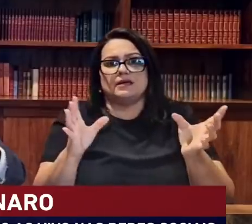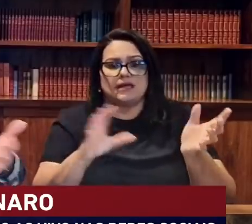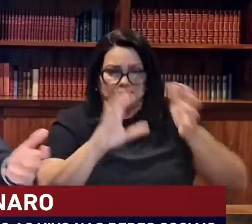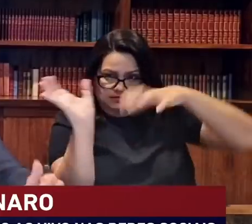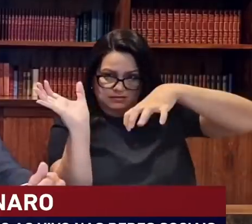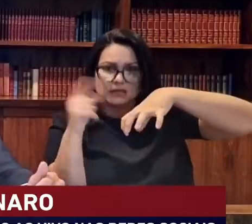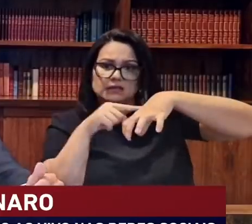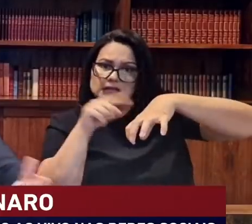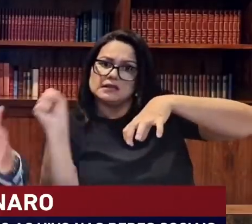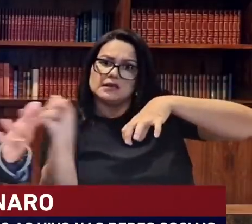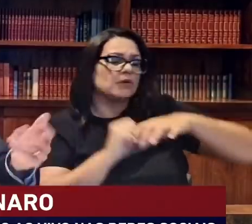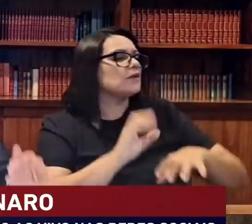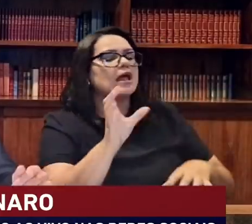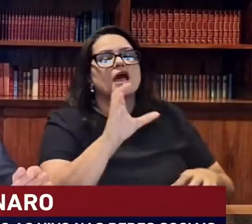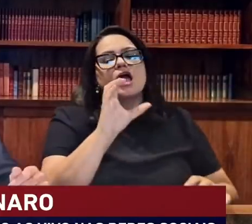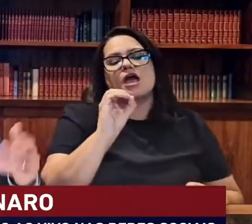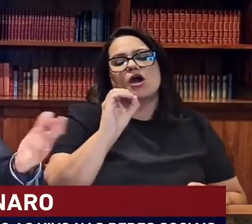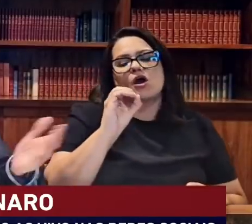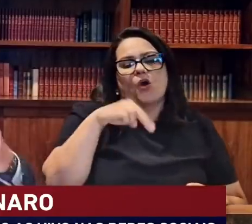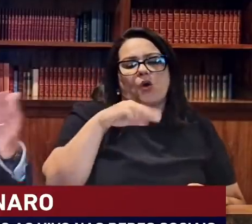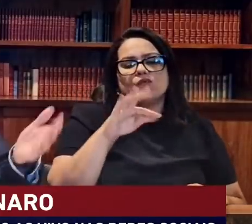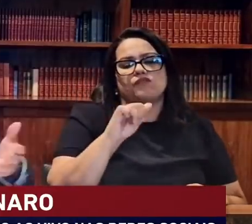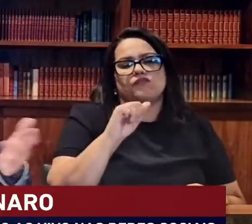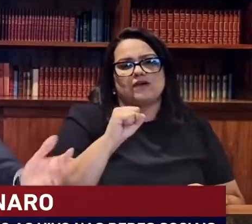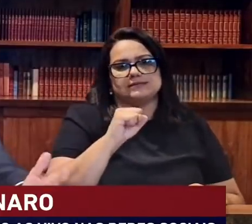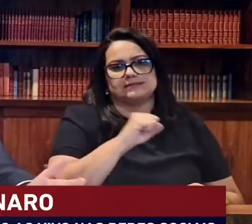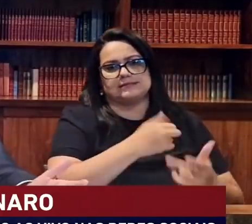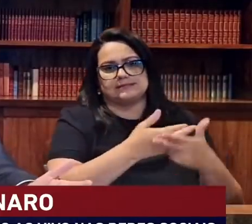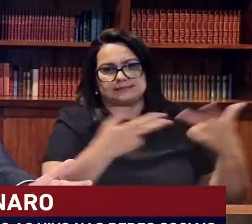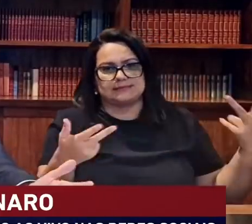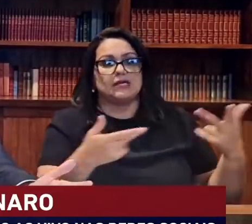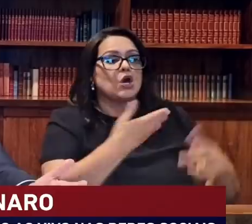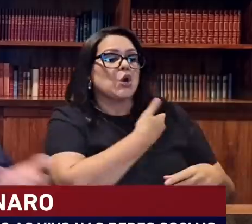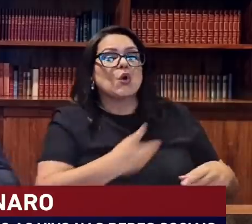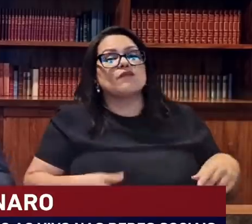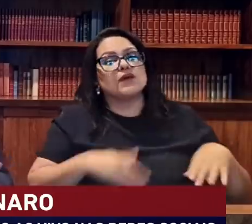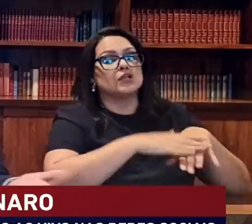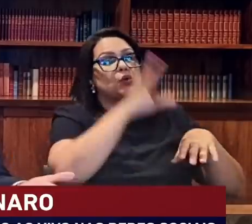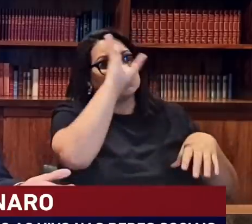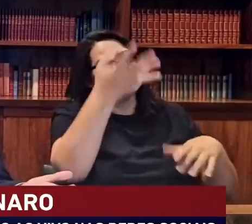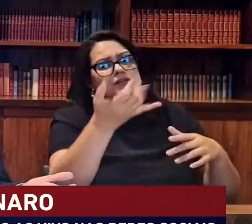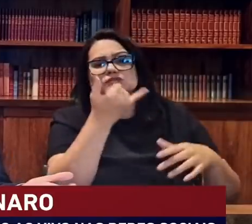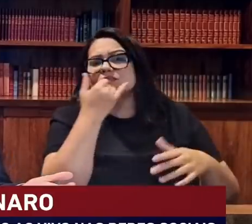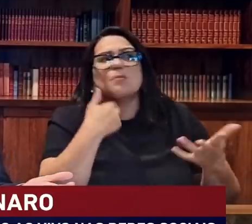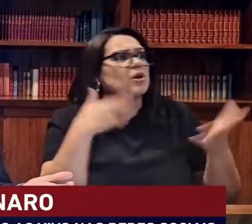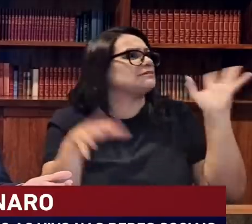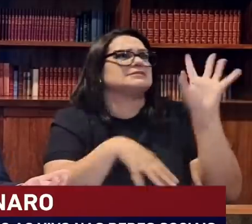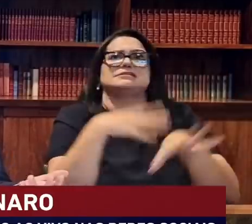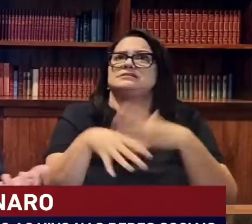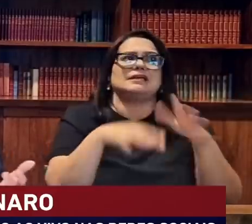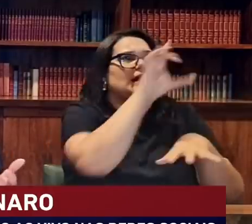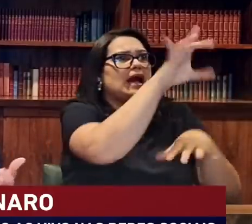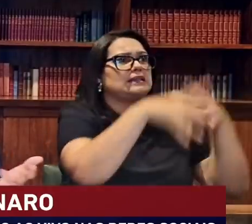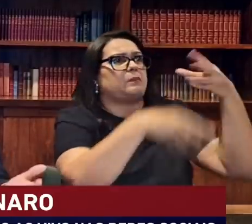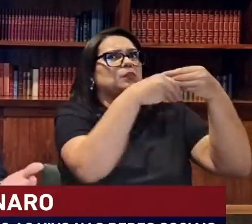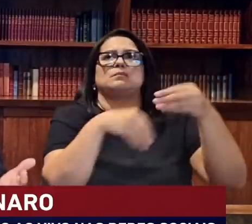falar que tem que ser o CONFAS aí, ou seja, os governadores que vão decidir isso aí, mas não pode continuar como está. Está